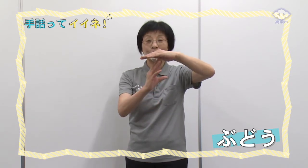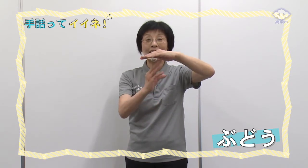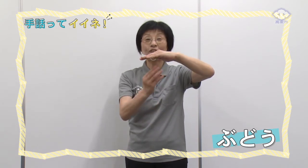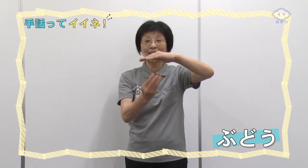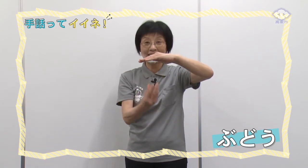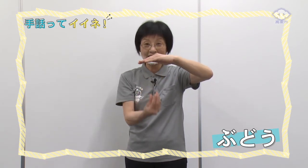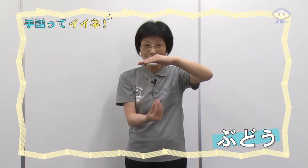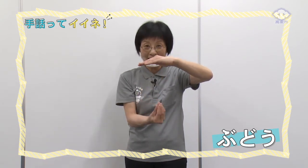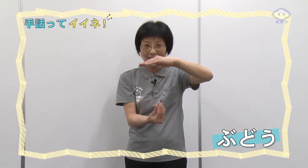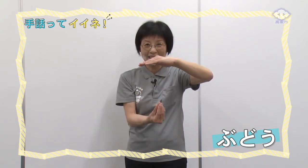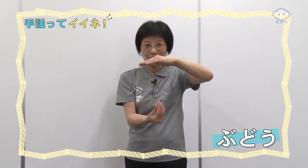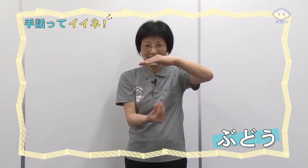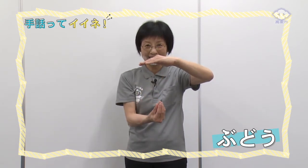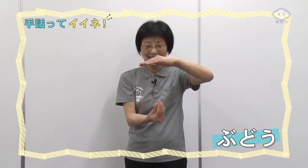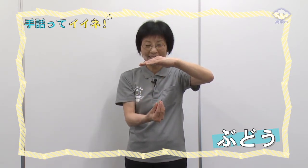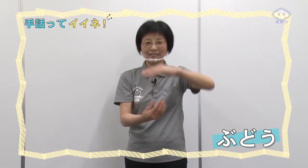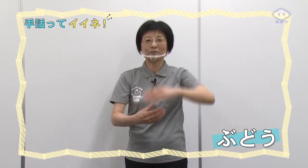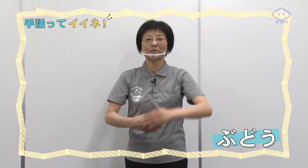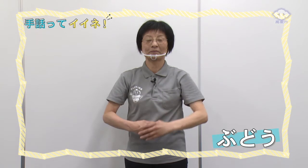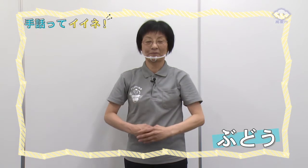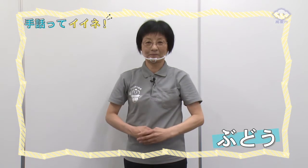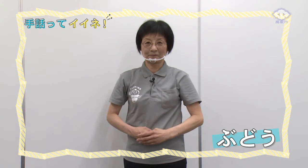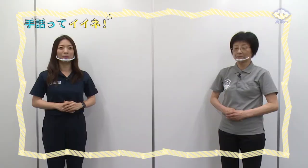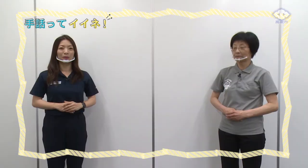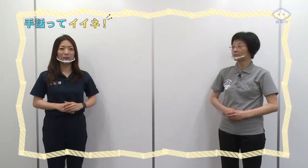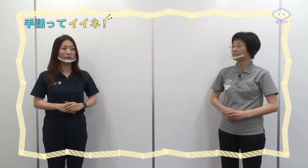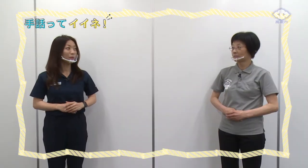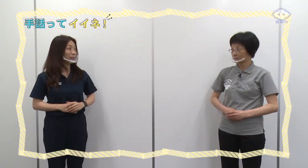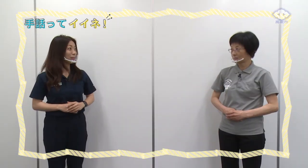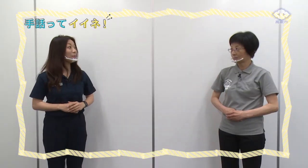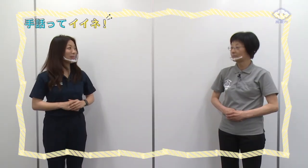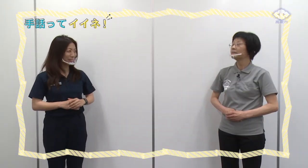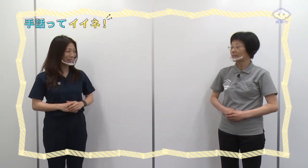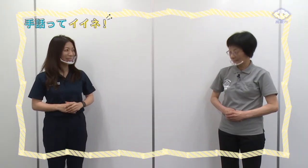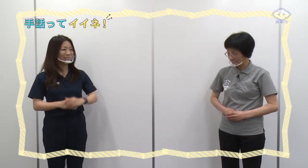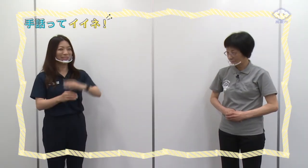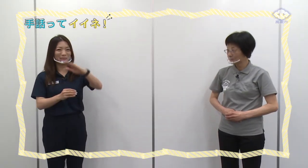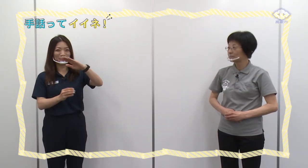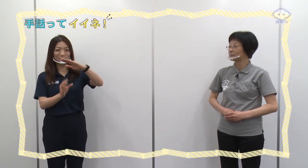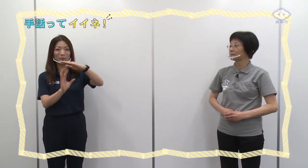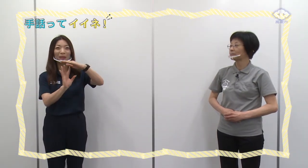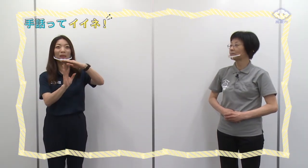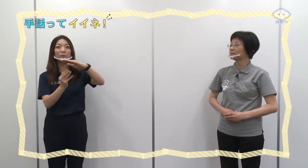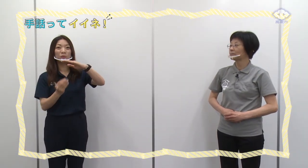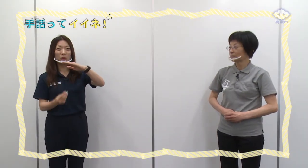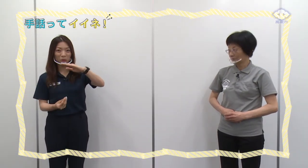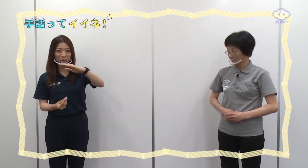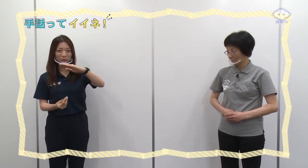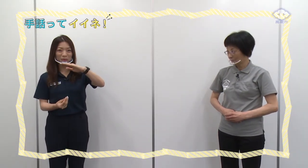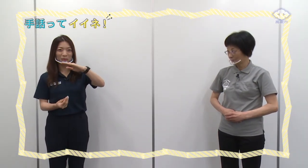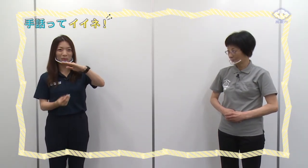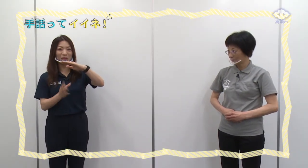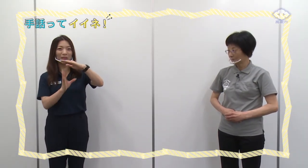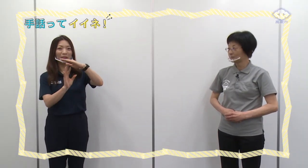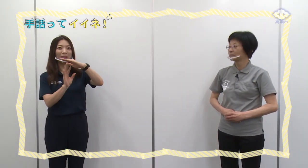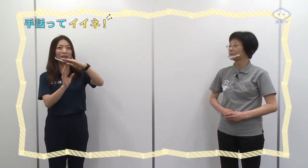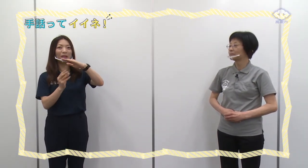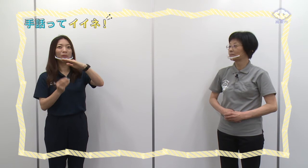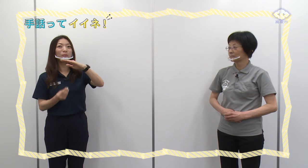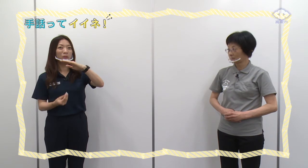房の形を表します。 はい、ではやってみますね。ぶどう、ぶど